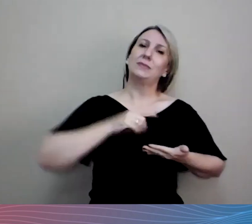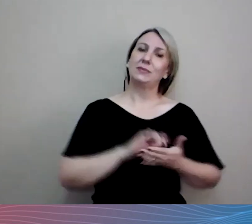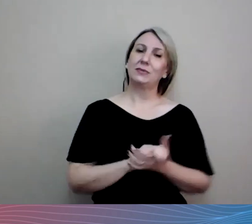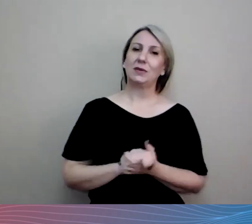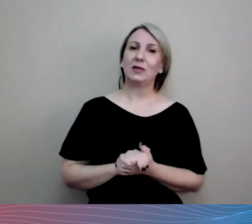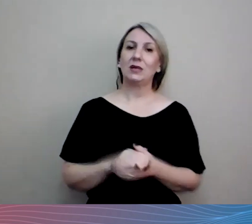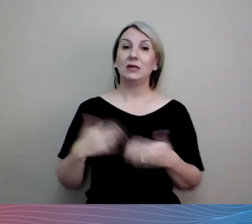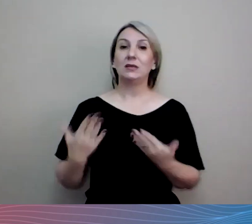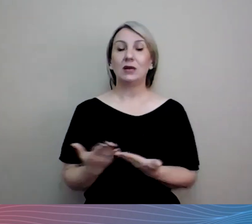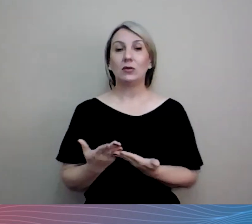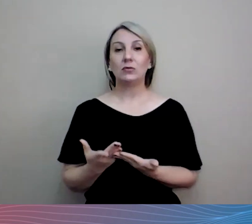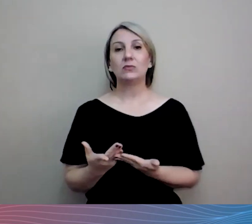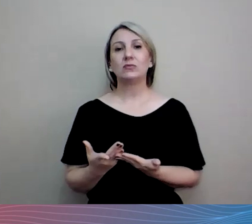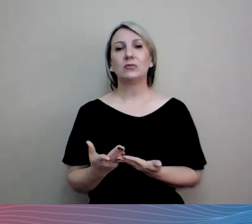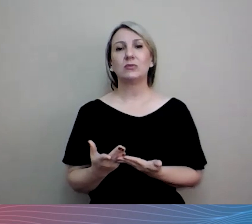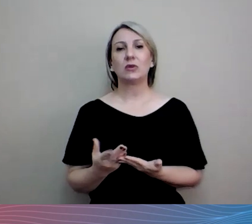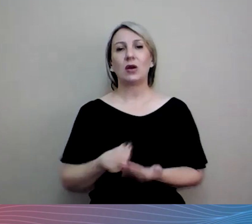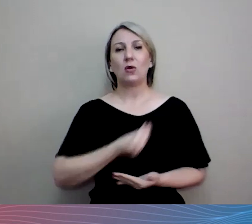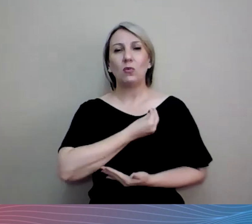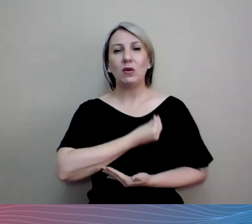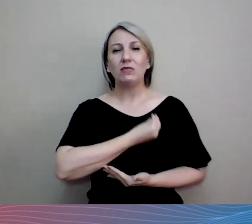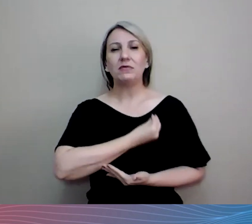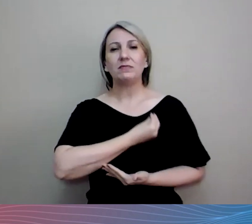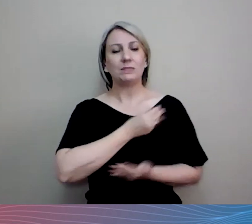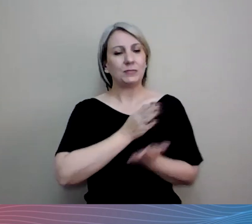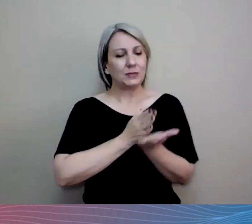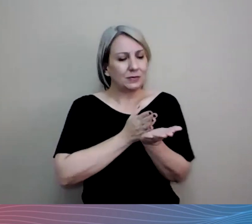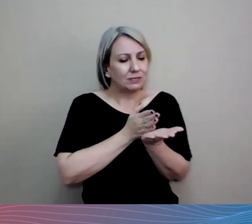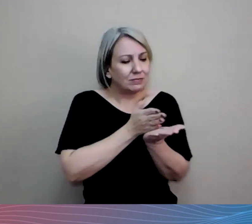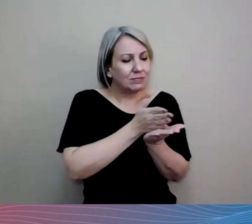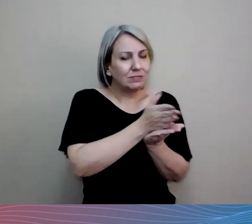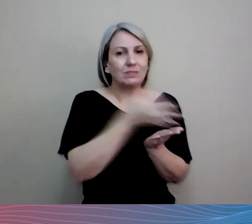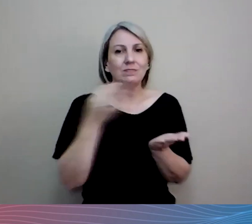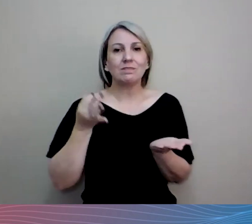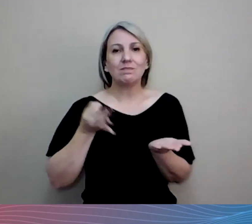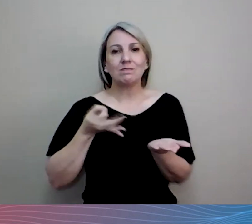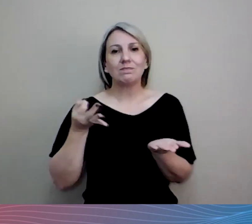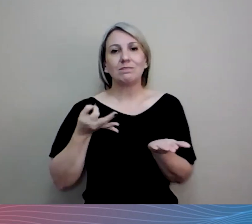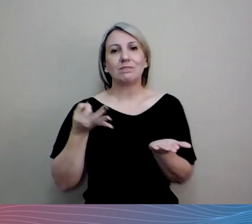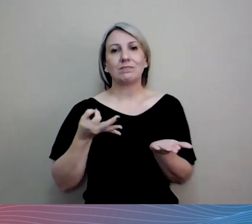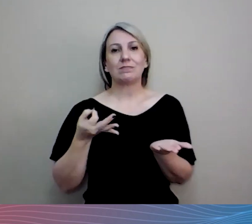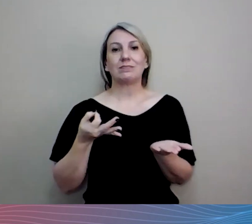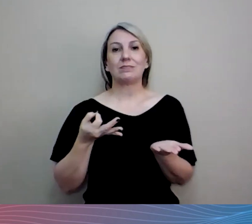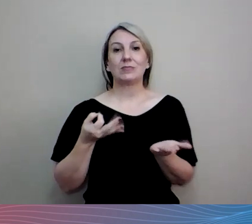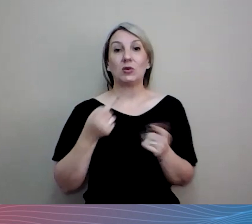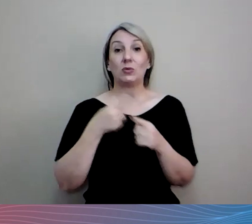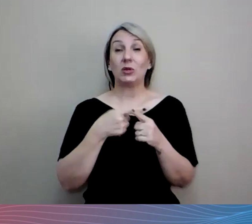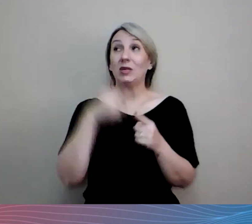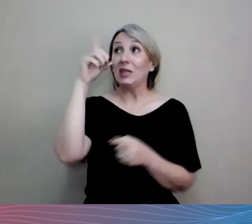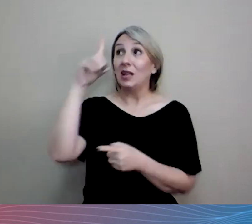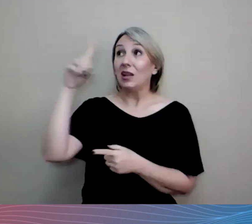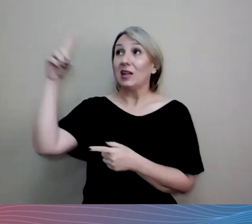modo digno da vocação a que fostes chamado, tá? Então